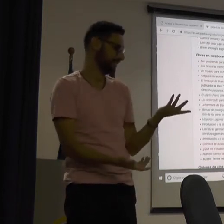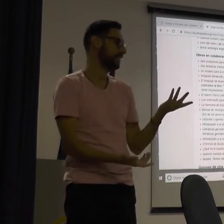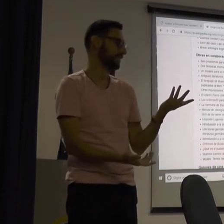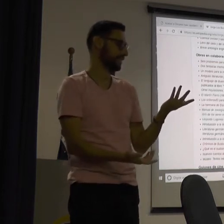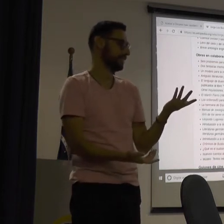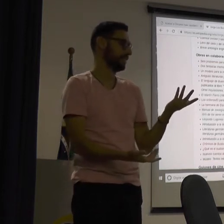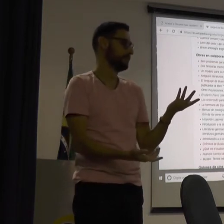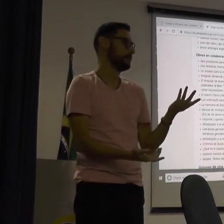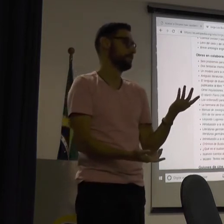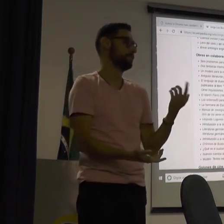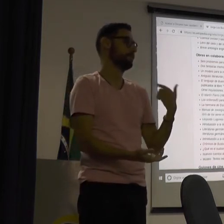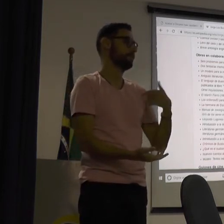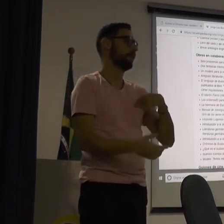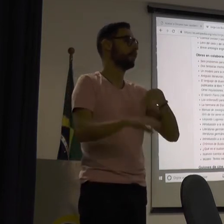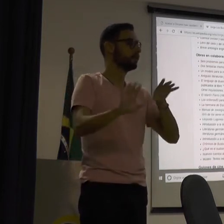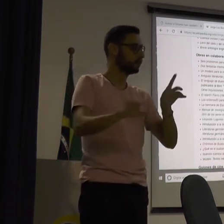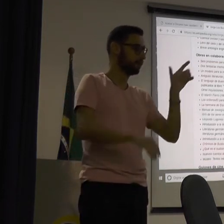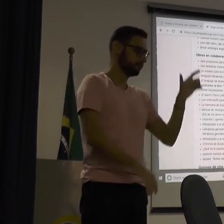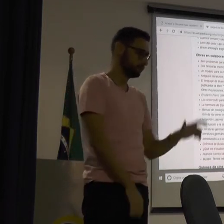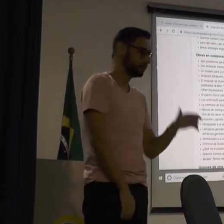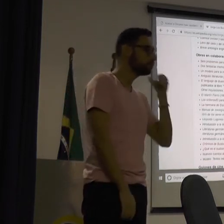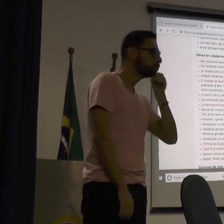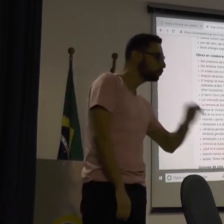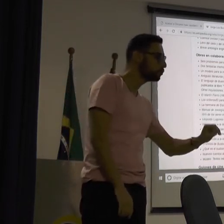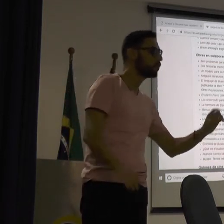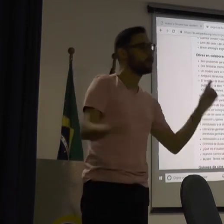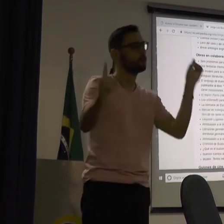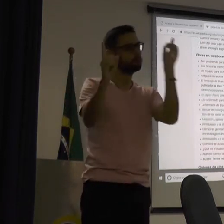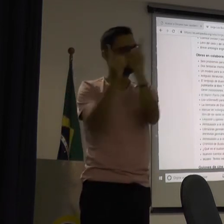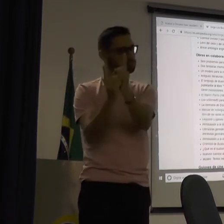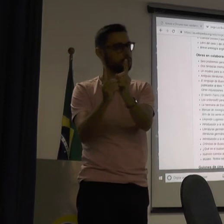foi e o Borges recebeu, ele ficou uma hora, 2